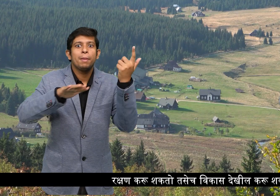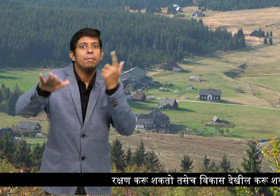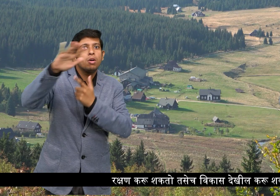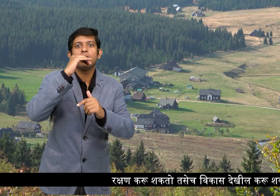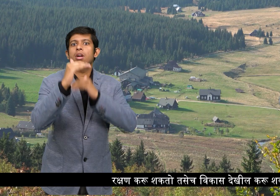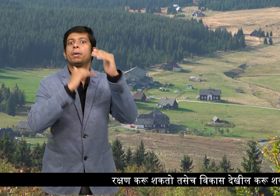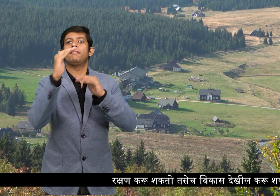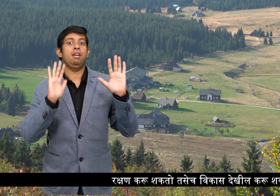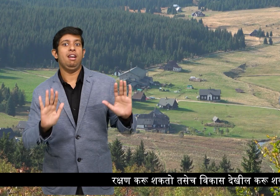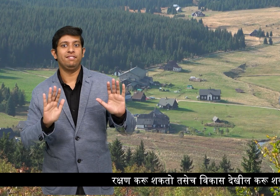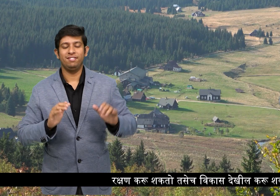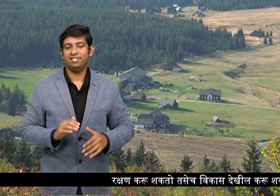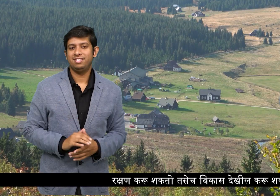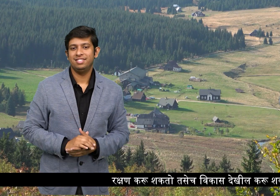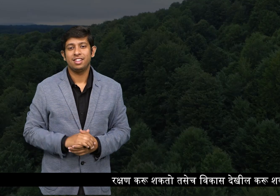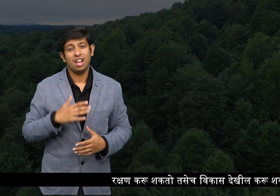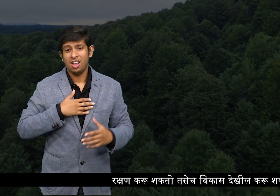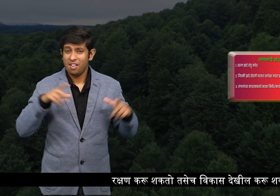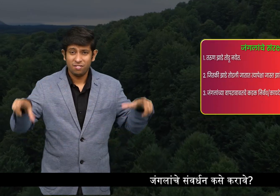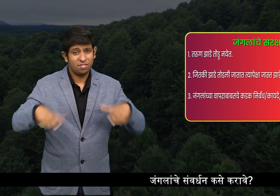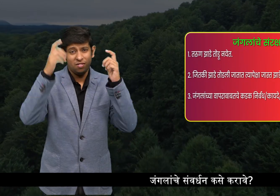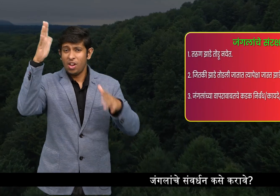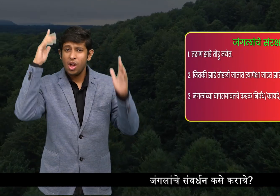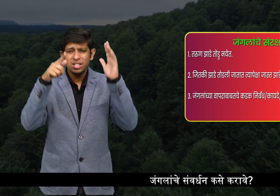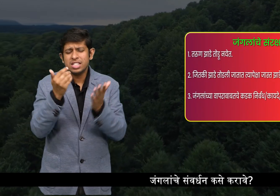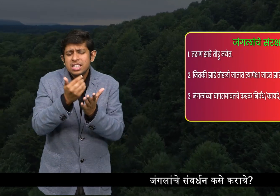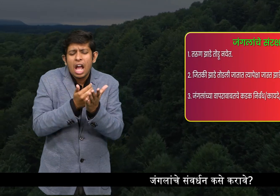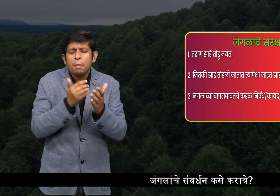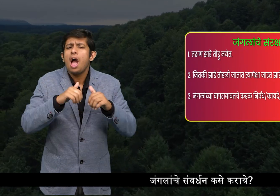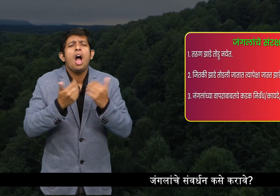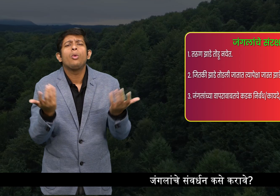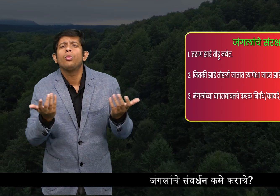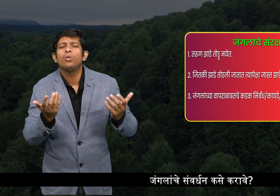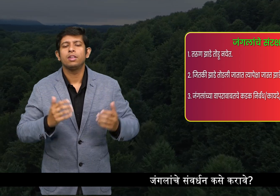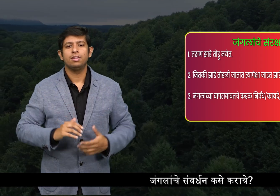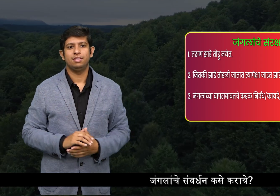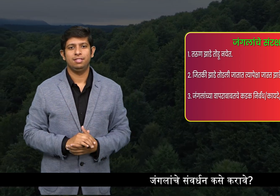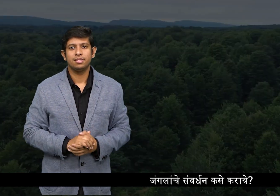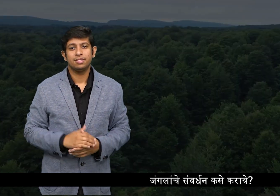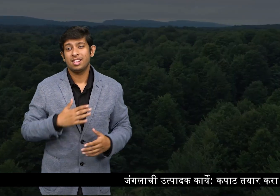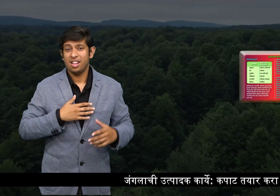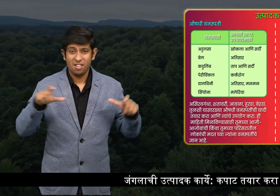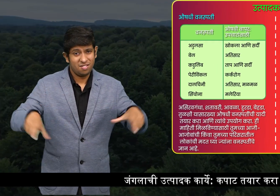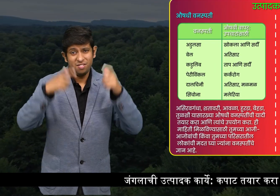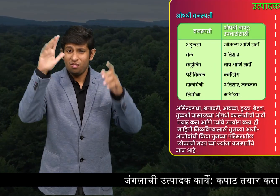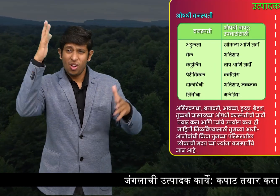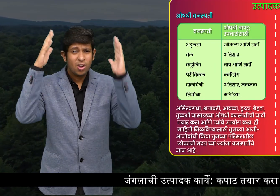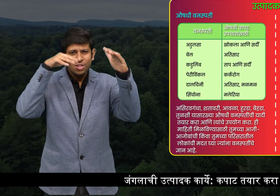तसेच विकास देखील करू शकतो. जंगलांचे संवर्धन कसे करावे? जंगलाची उत्पादक